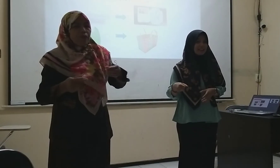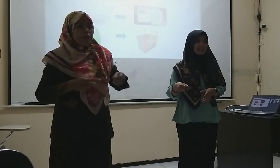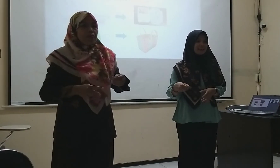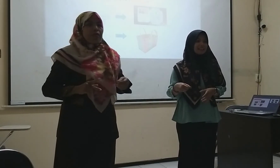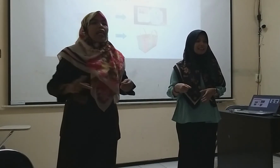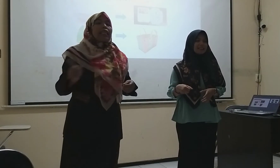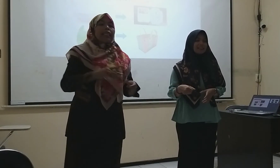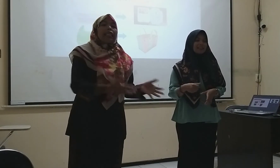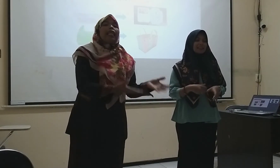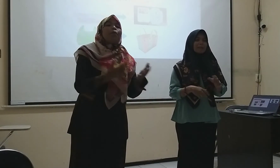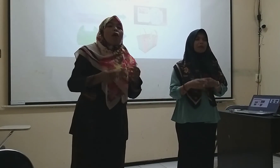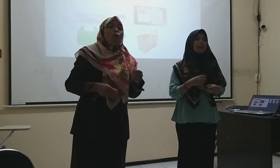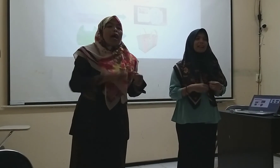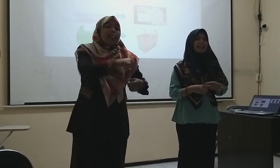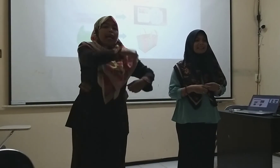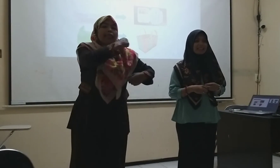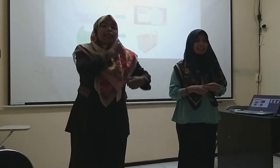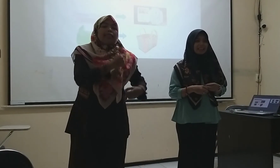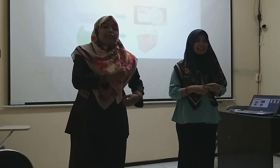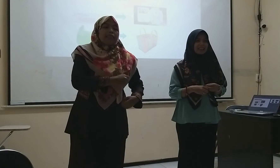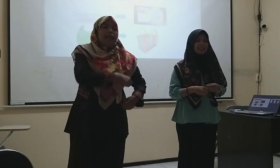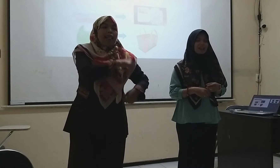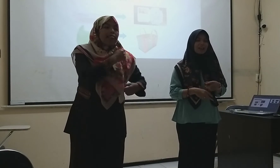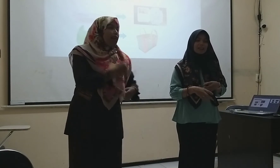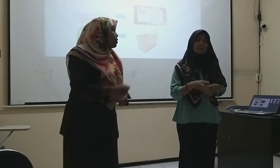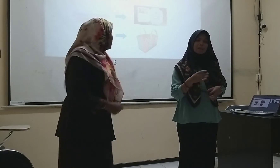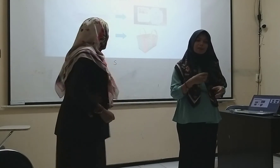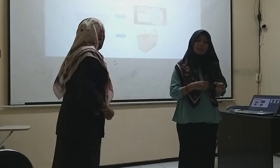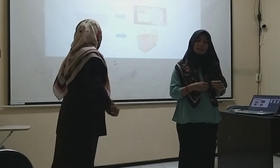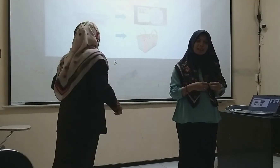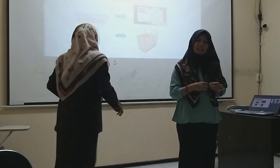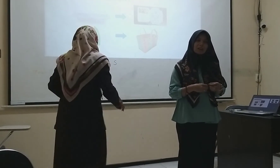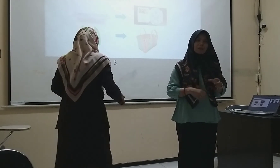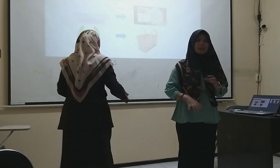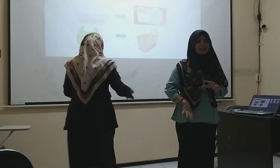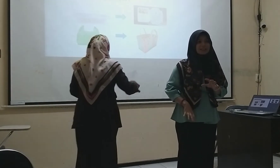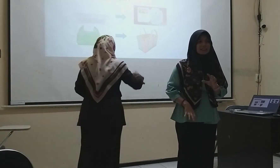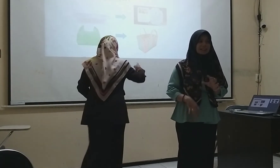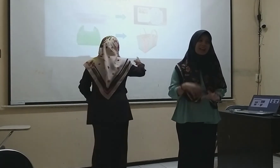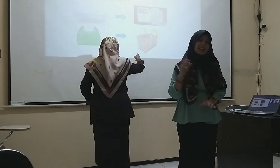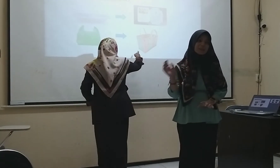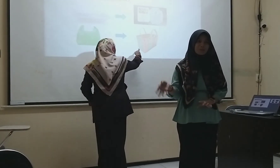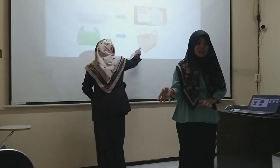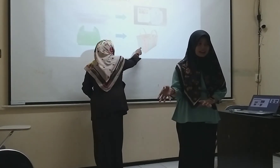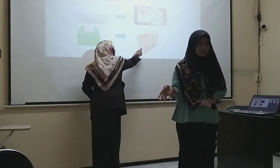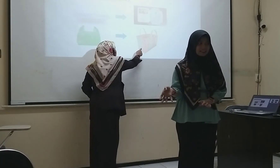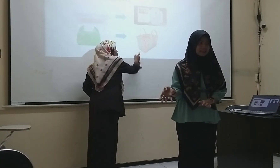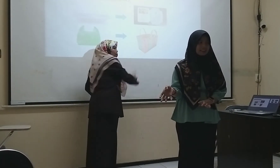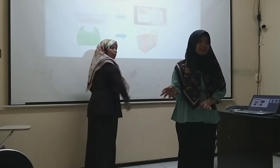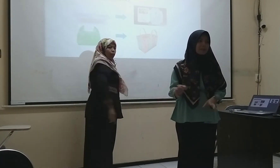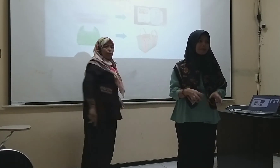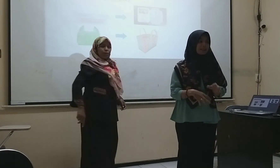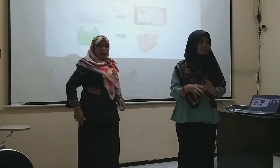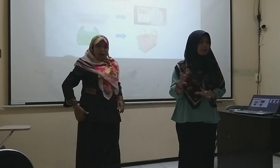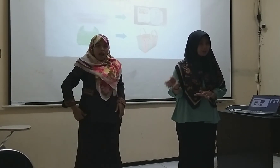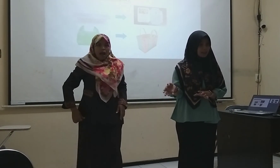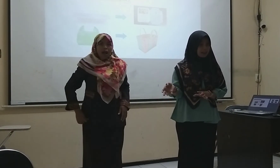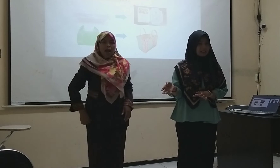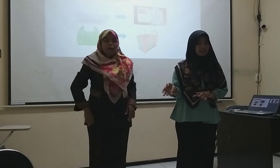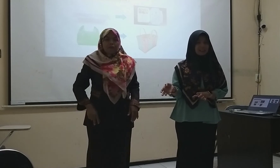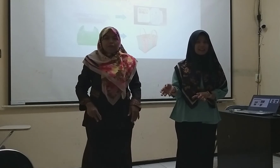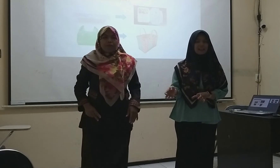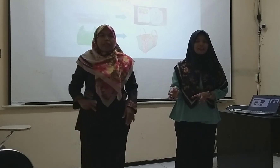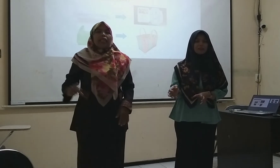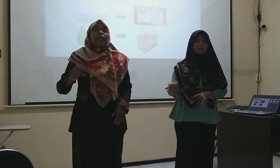belanja. Jadi kita tidak menggunakan kresek. Nah, kalau kita menggunakan kresek, otomatis kreseknya akan dibuang kan, tidak bisa didaur